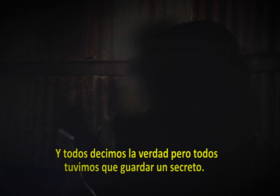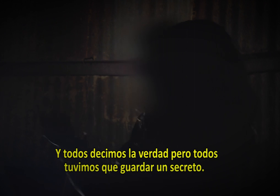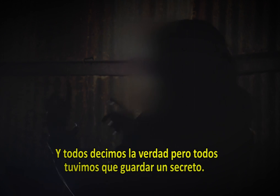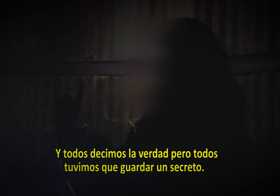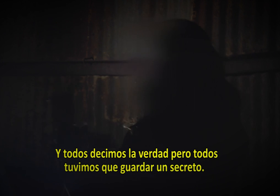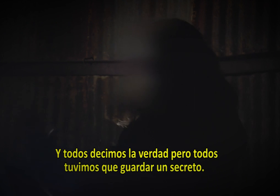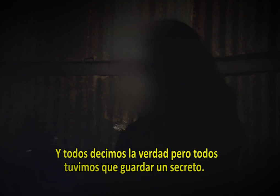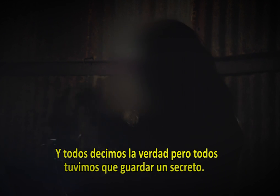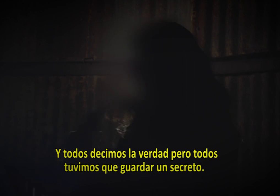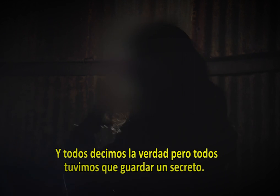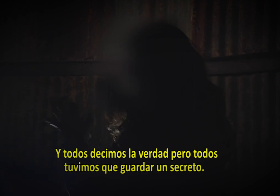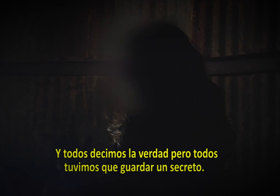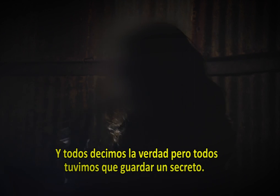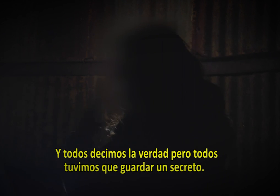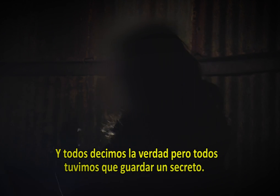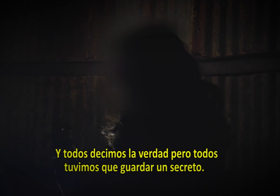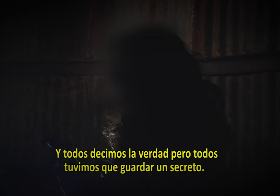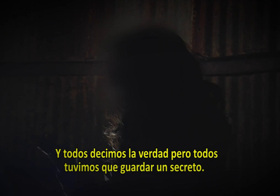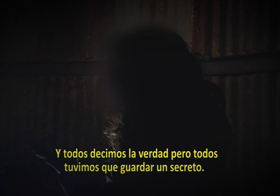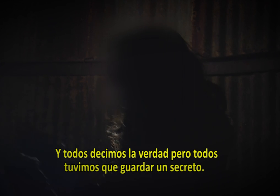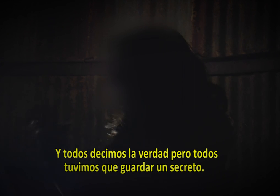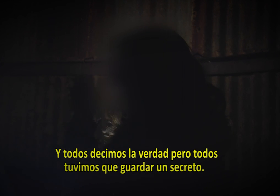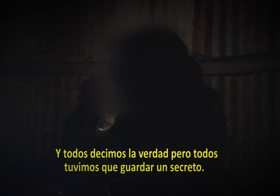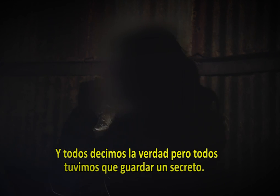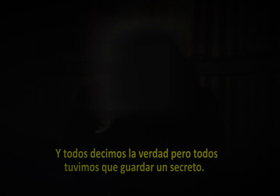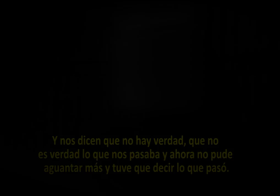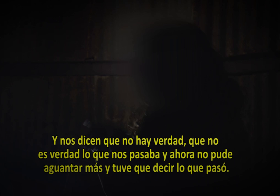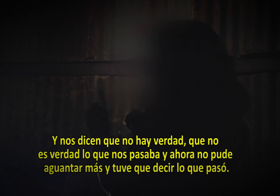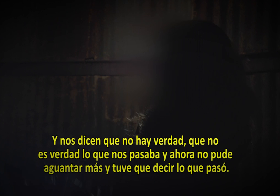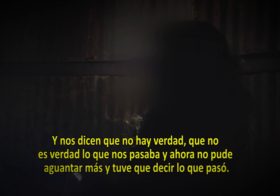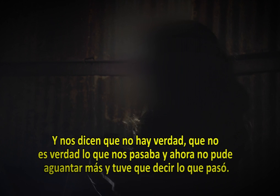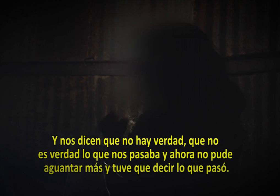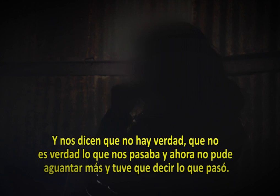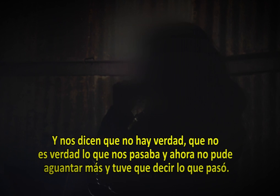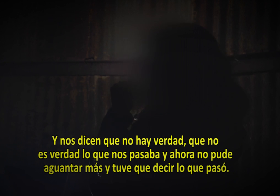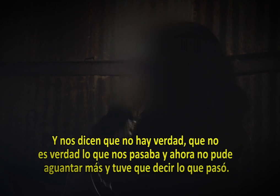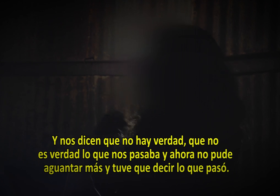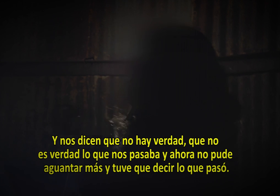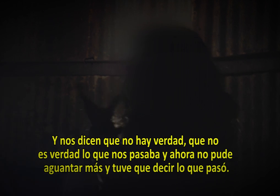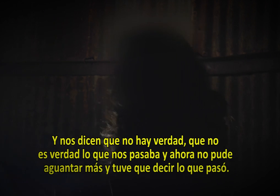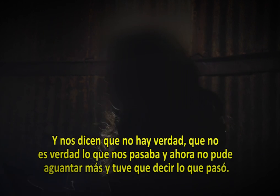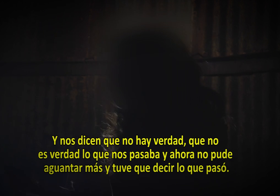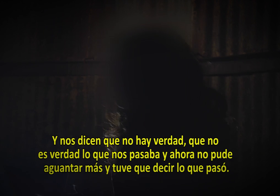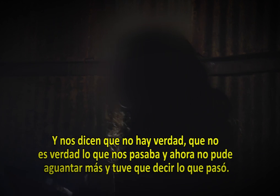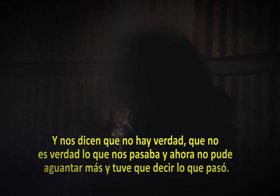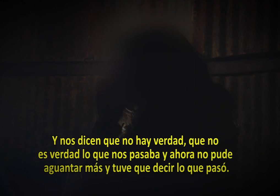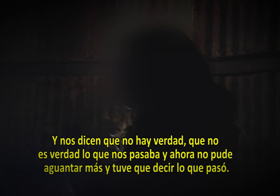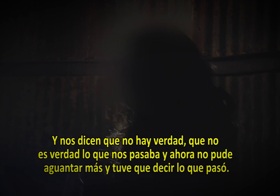todos decimos la verdad, pero todos tuvimos que guardar un secreto. Y nos dicen que no es verdad, que no es verdad lo que nos pasaba. Y ya